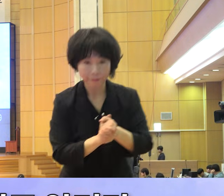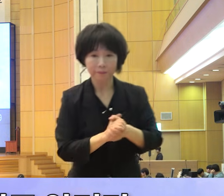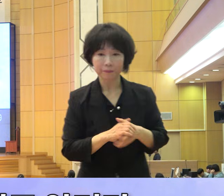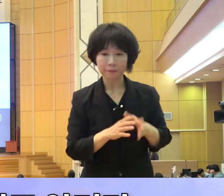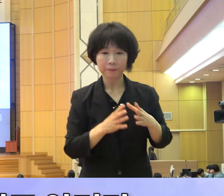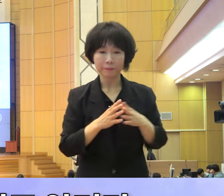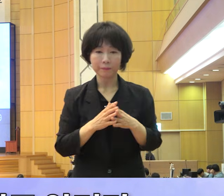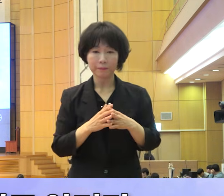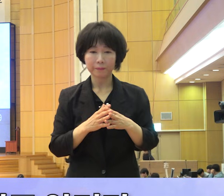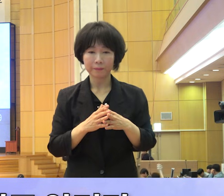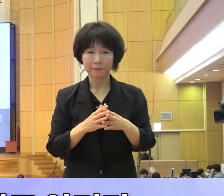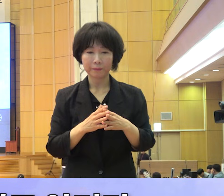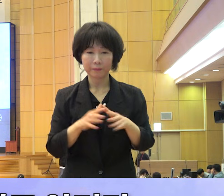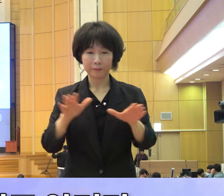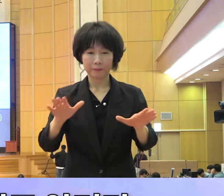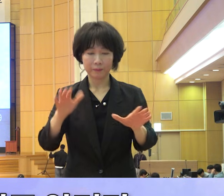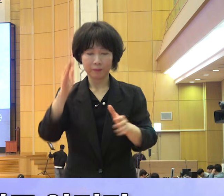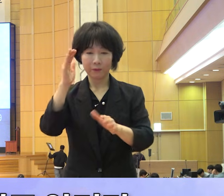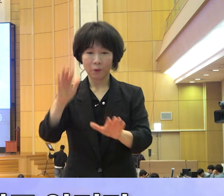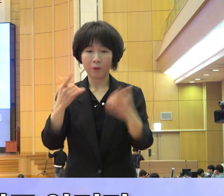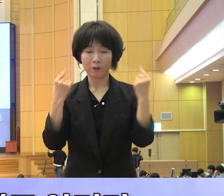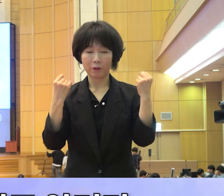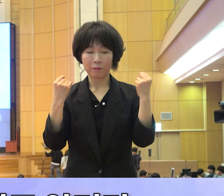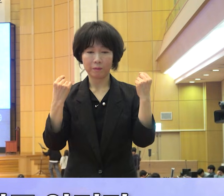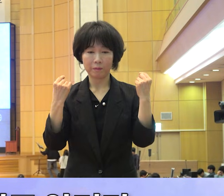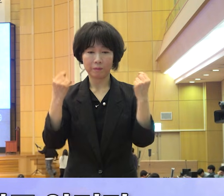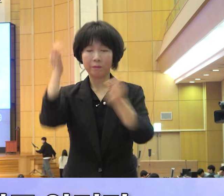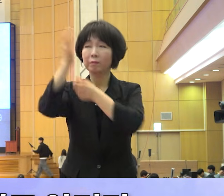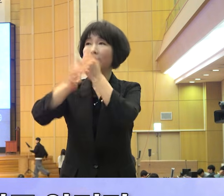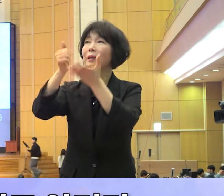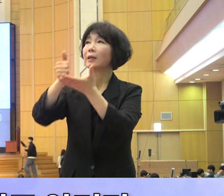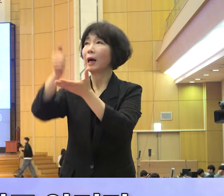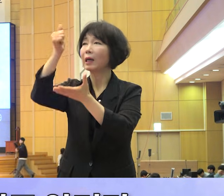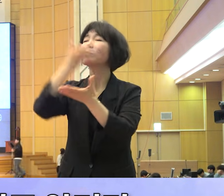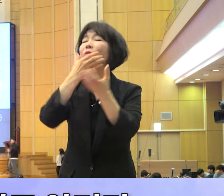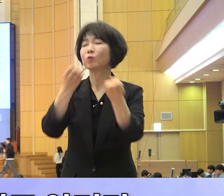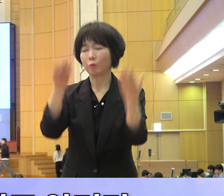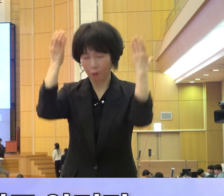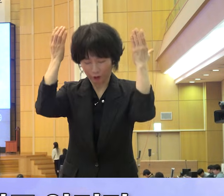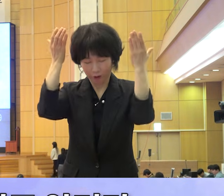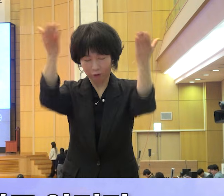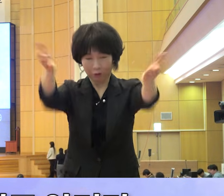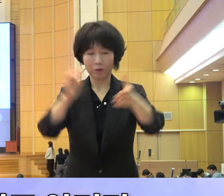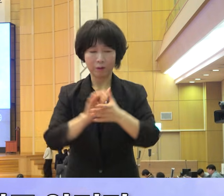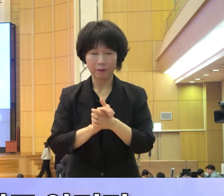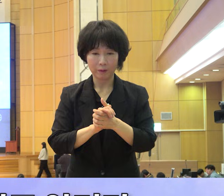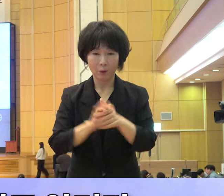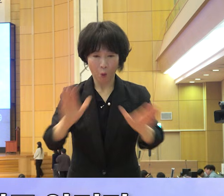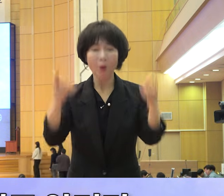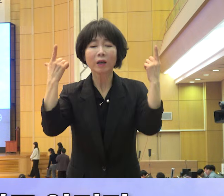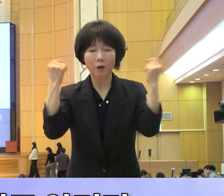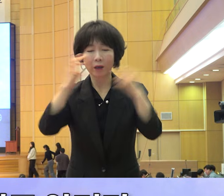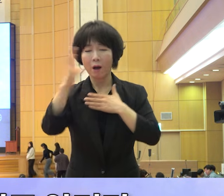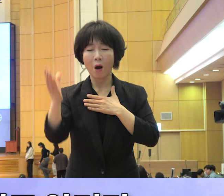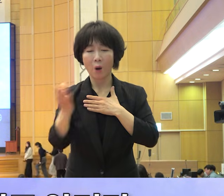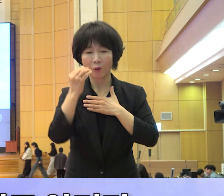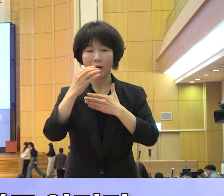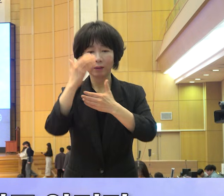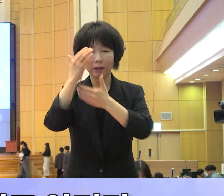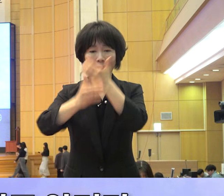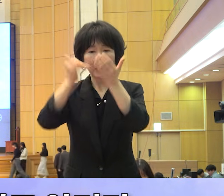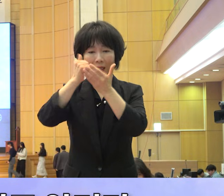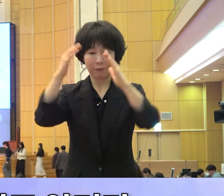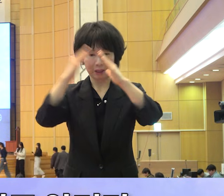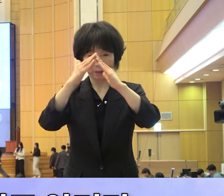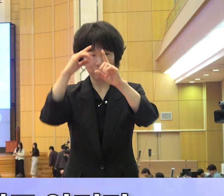하나님 아버지, 오늘 이처럼 하나님이 축복하셔서 이렇게 거룩한